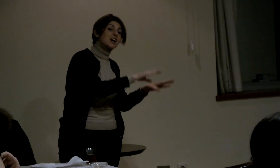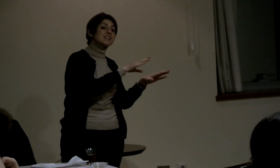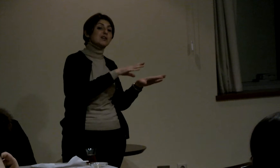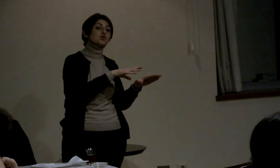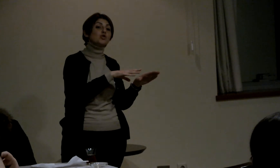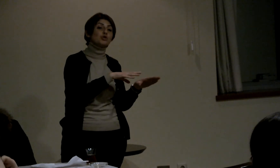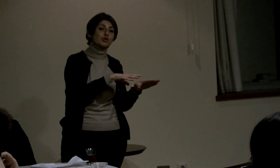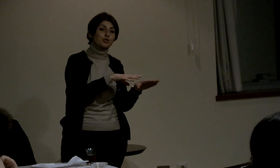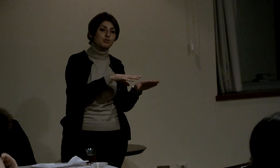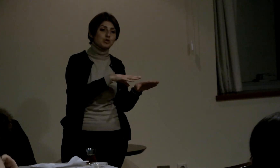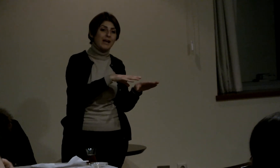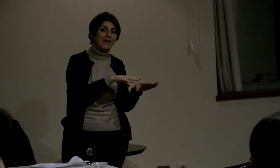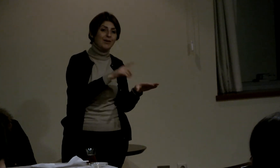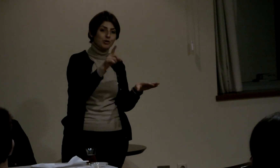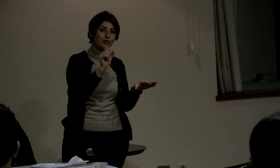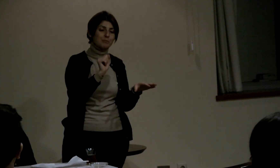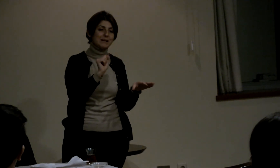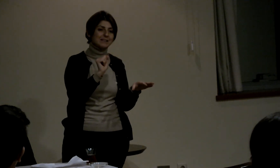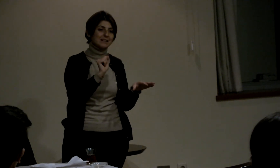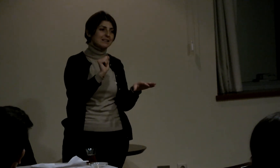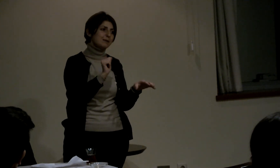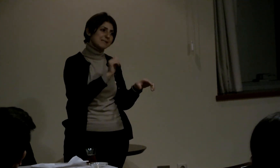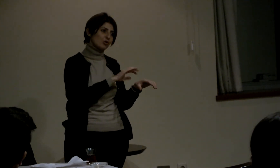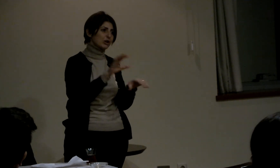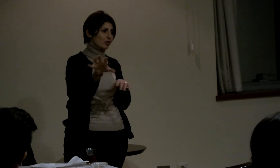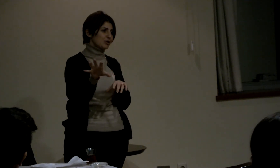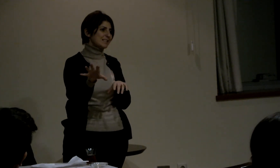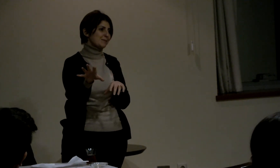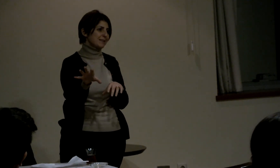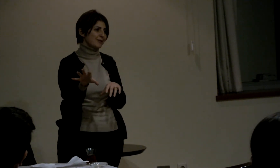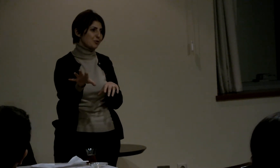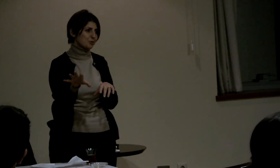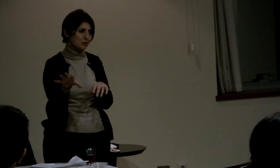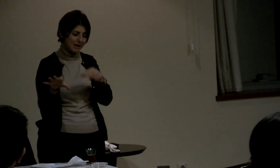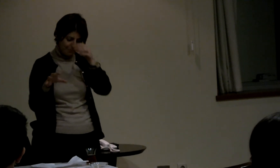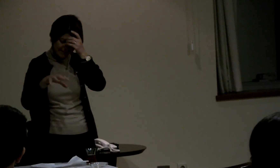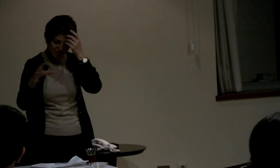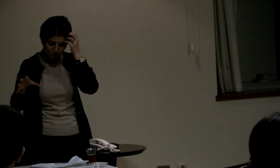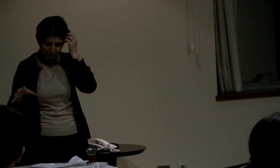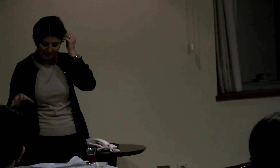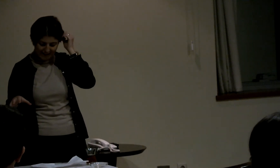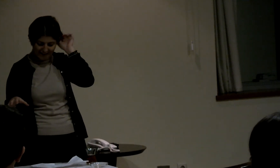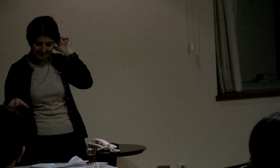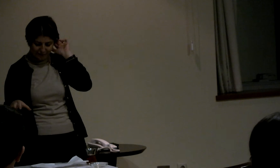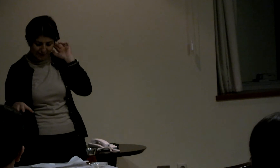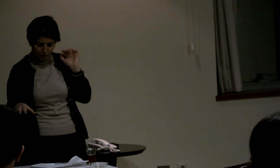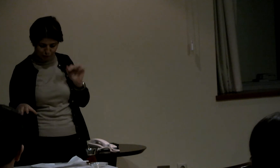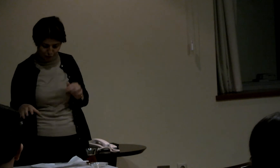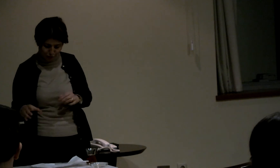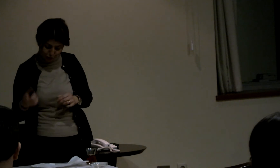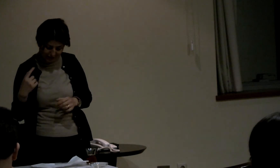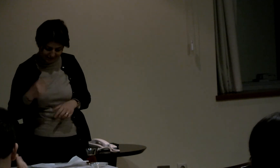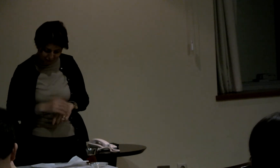çıkarken söylüyorlar otobüste. Ona göre planlayın diye biz de ona göre onlara zaman ayırıyoruz. Mescidi olan yerlerde plan durmuştuk. Oradan hatırlıyorum